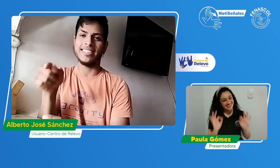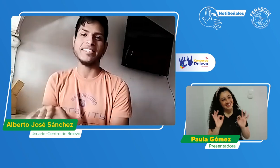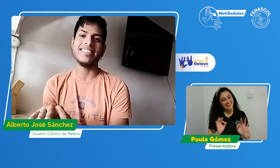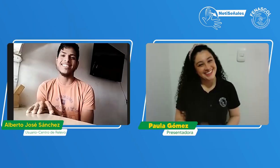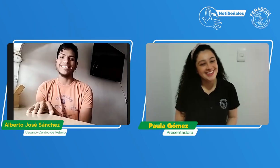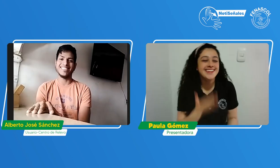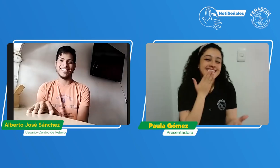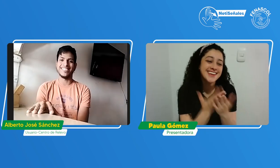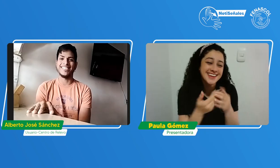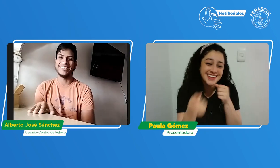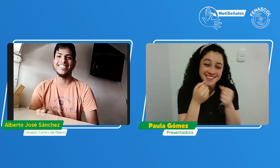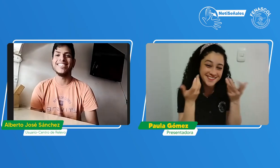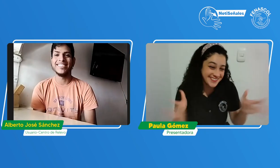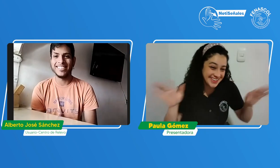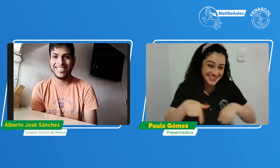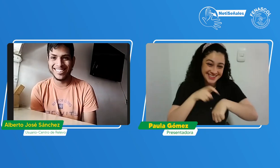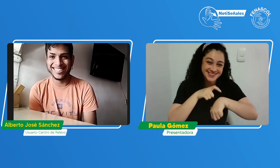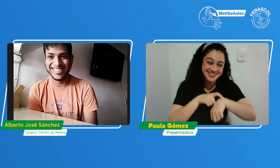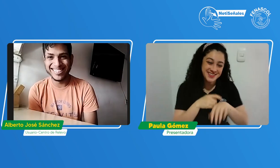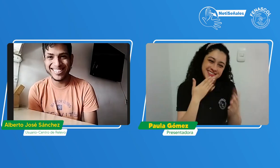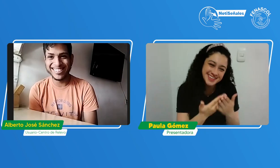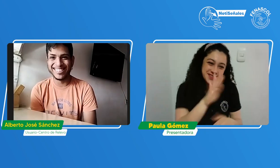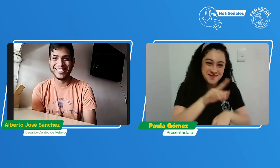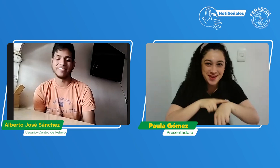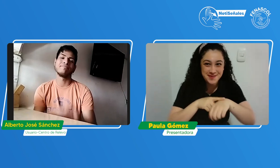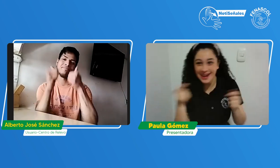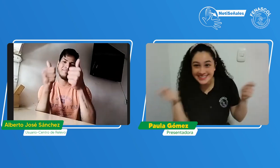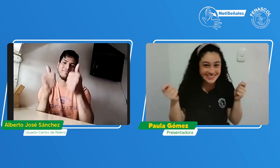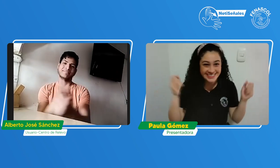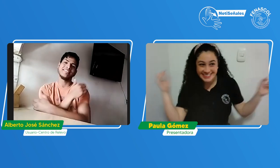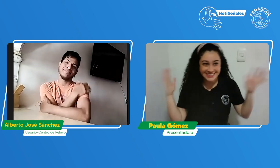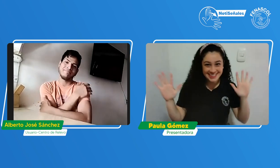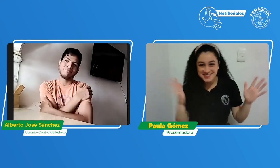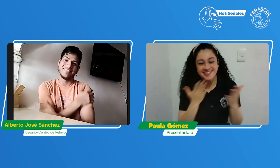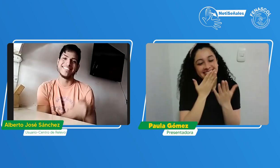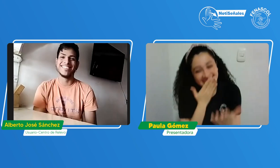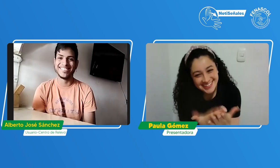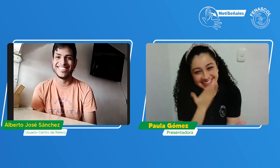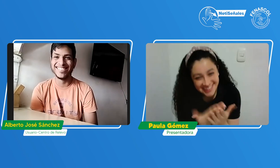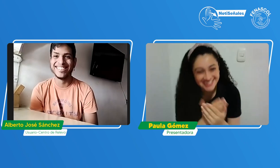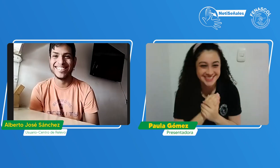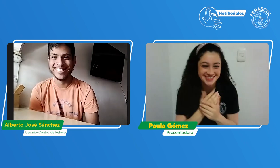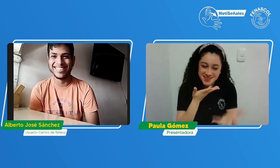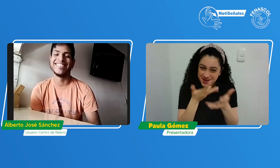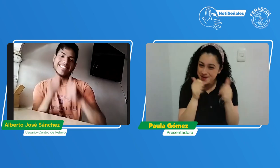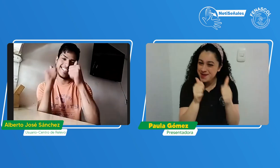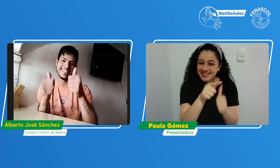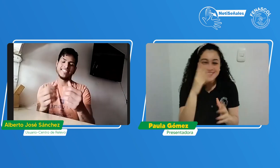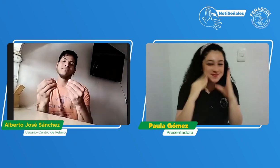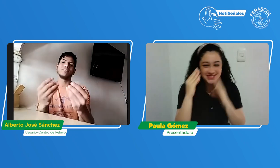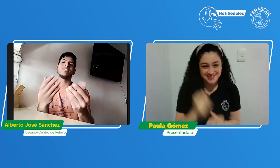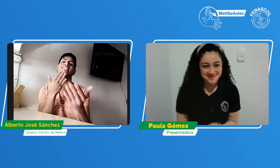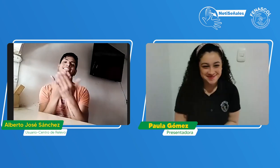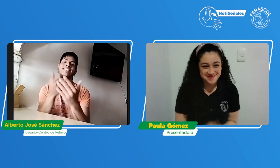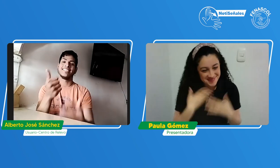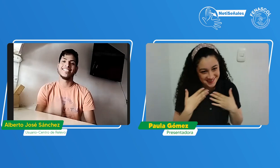perfecto Gracias por tus respuestas Hemos llegado al fin de esa entrevista Gracias por tu tiempo y manejar todo lo que te rodea para